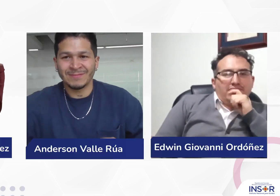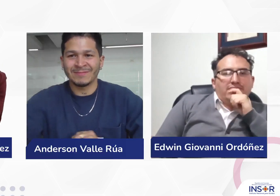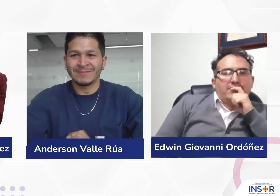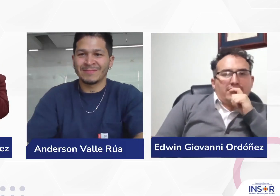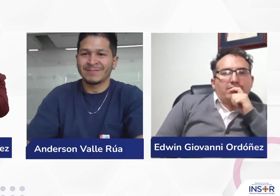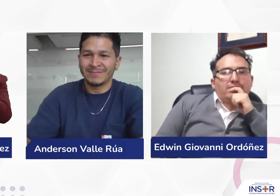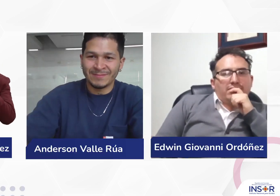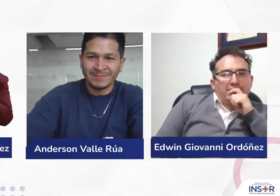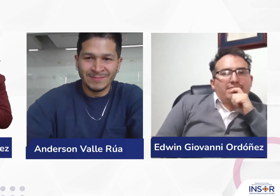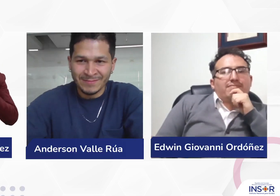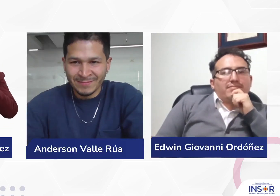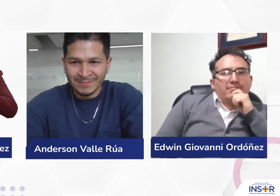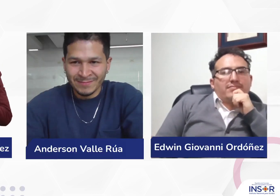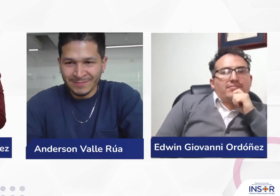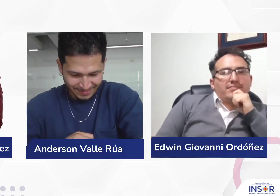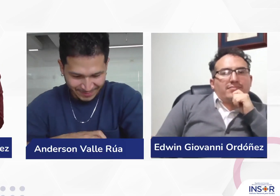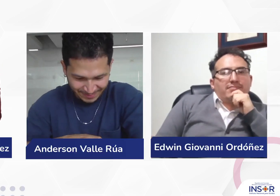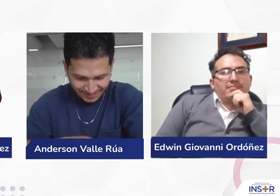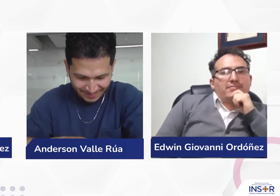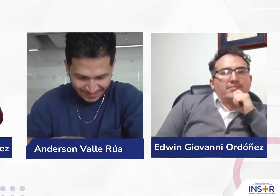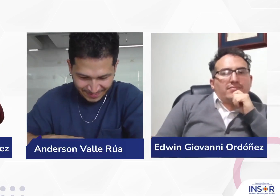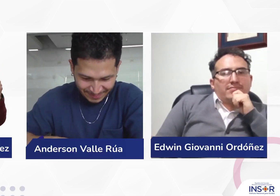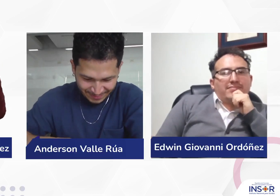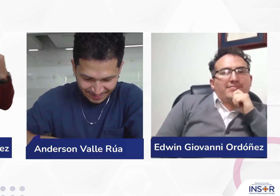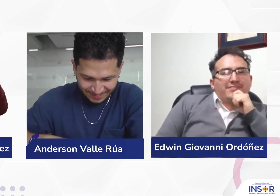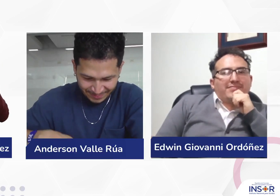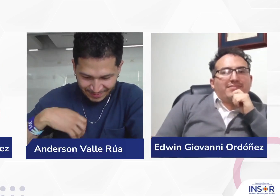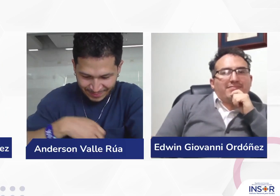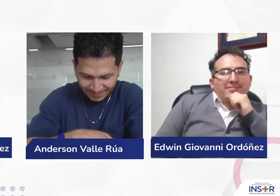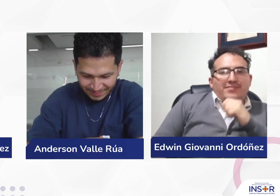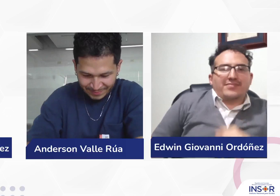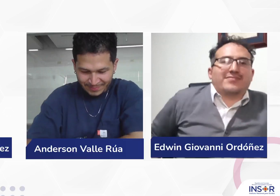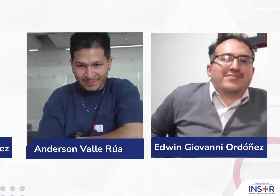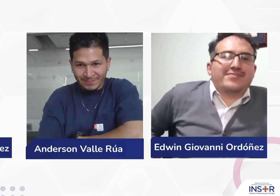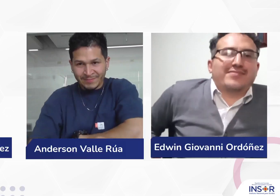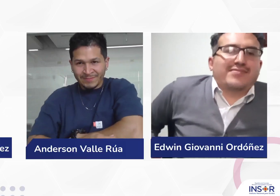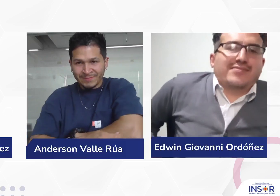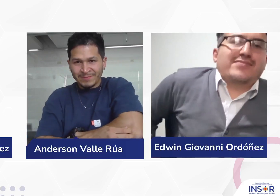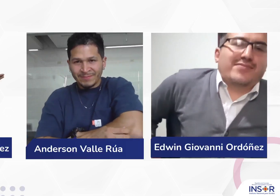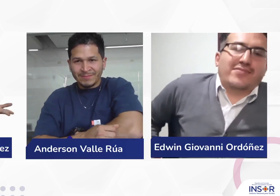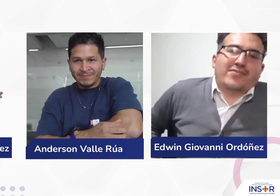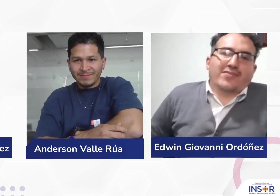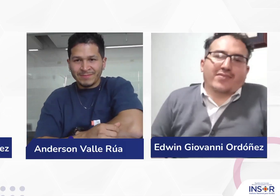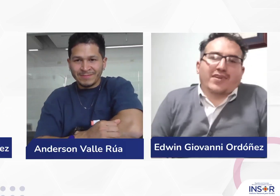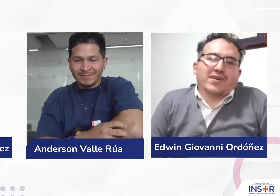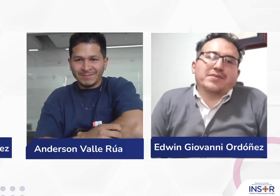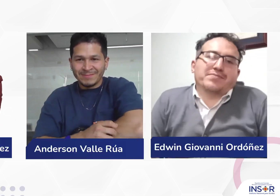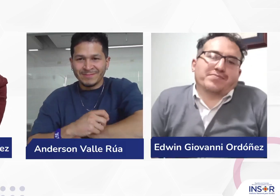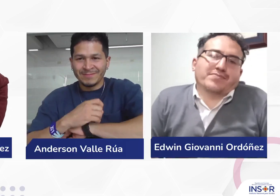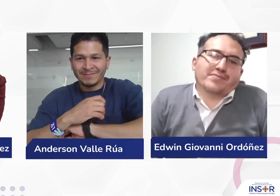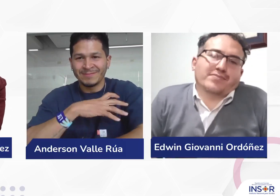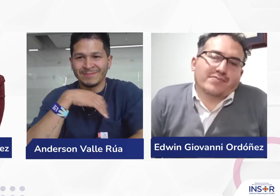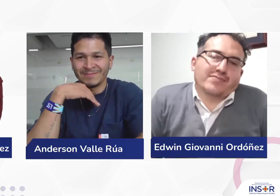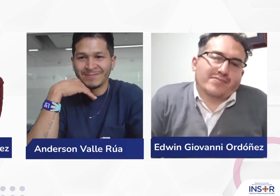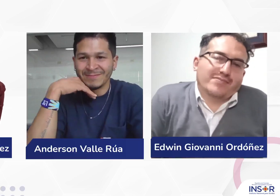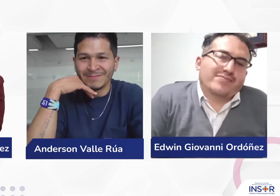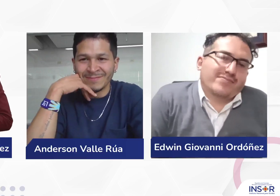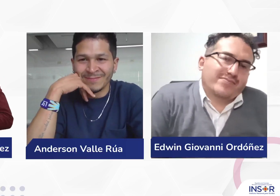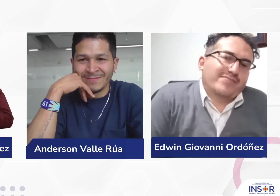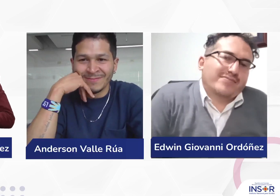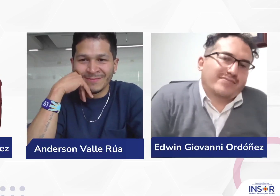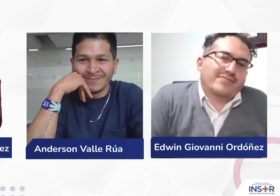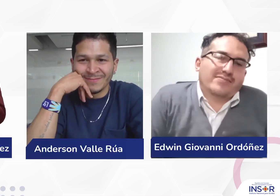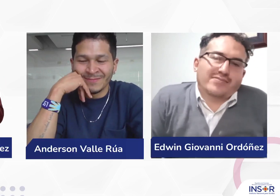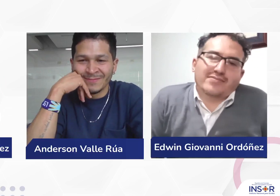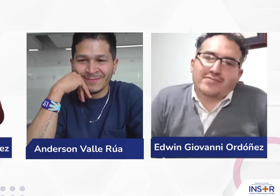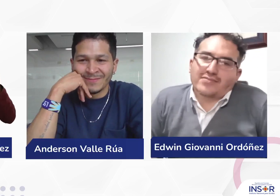transmisión. Estaban ellos también con toda la expectativa para que las personas sordas y oyentes que hoy nos acompañaban en este en vivo pudieran tener ese conocimiento